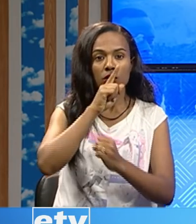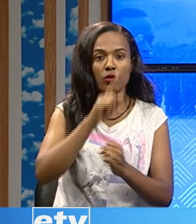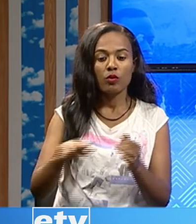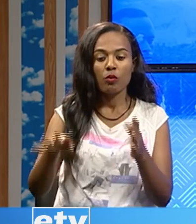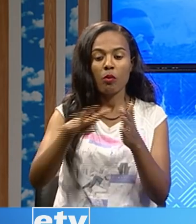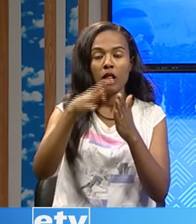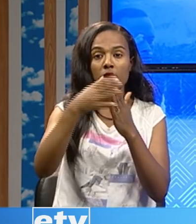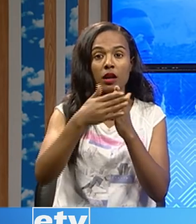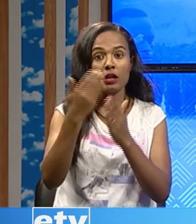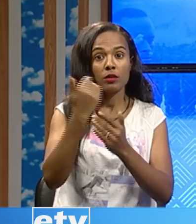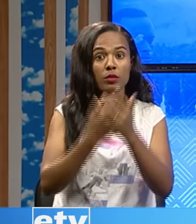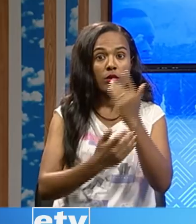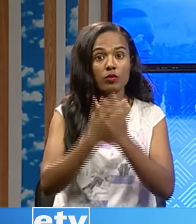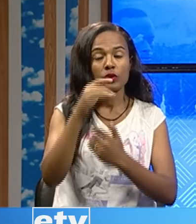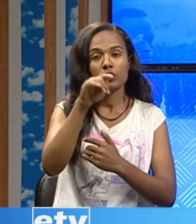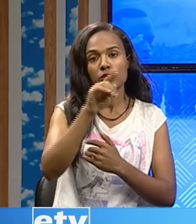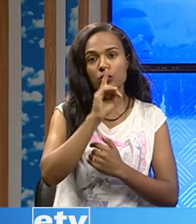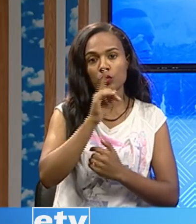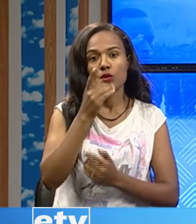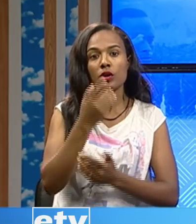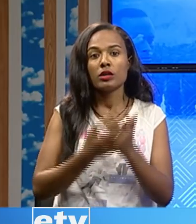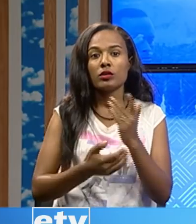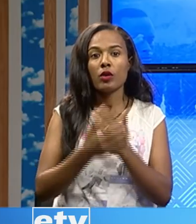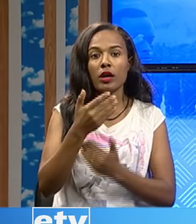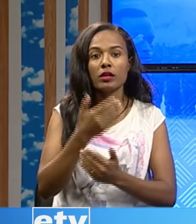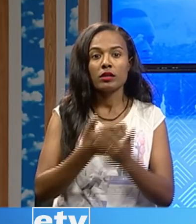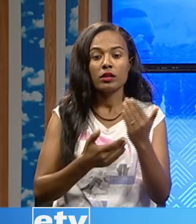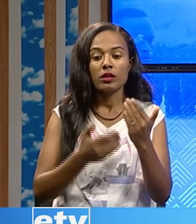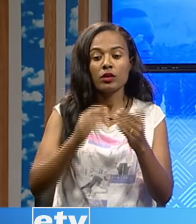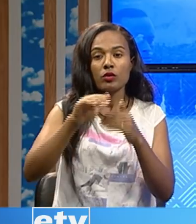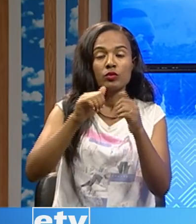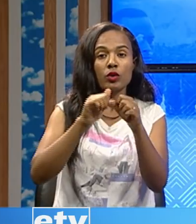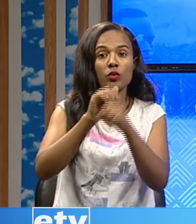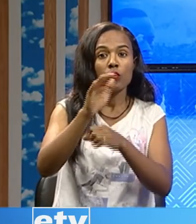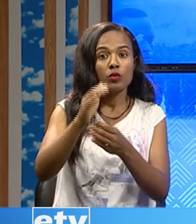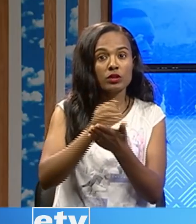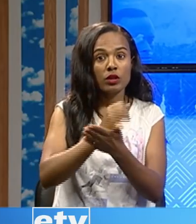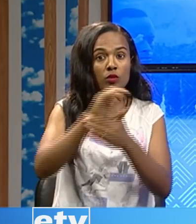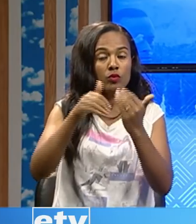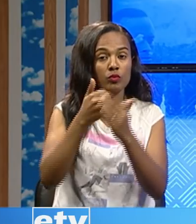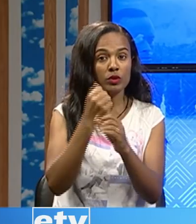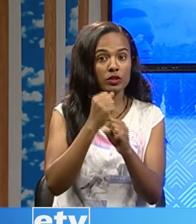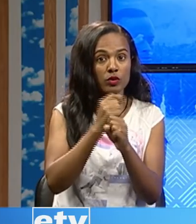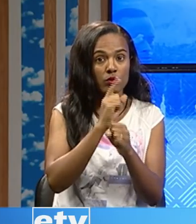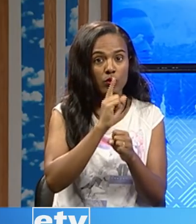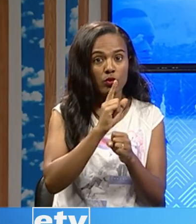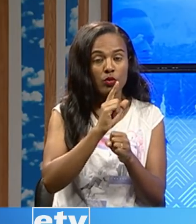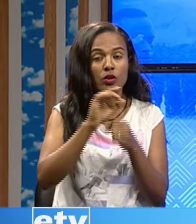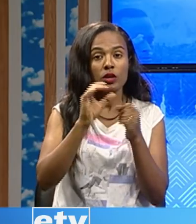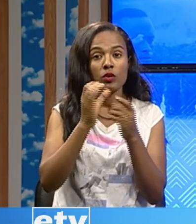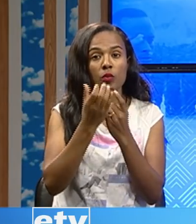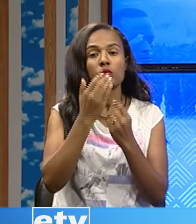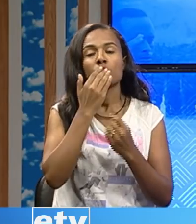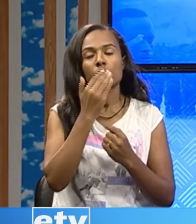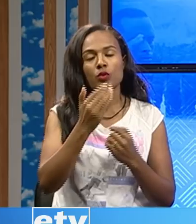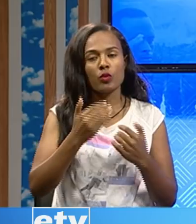ላይ ነበርን ውይይት እሱ ነው ተወያይተን ሚሽን ወስደናል። ሁሉም ስራቸውን እየሰሩ ነው። አዝማሚያውም ጥሩ ነው ያለው።